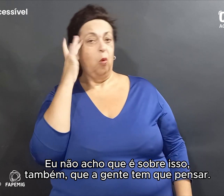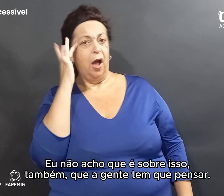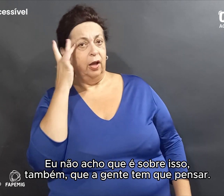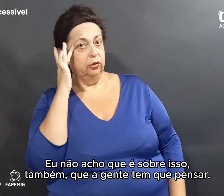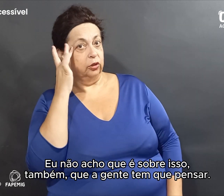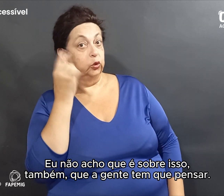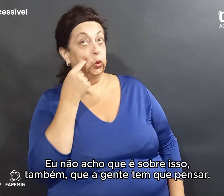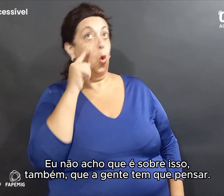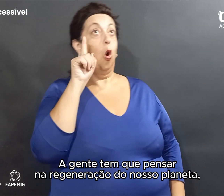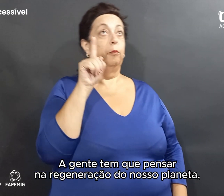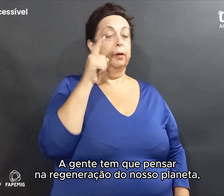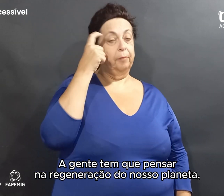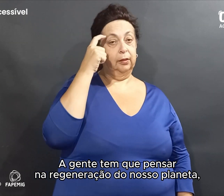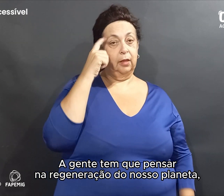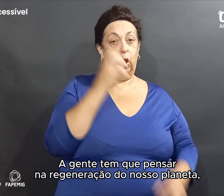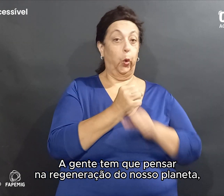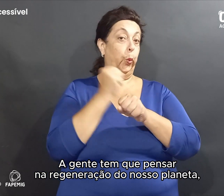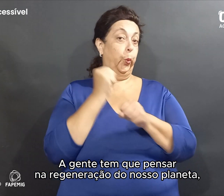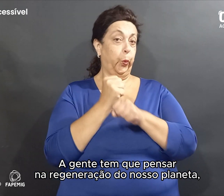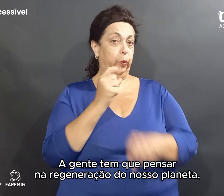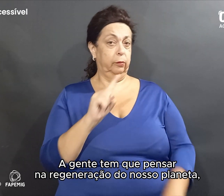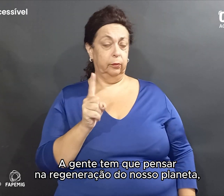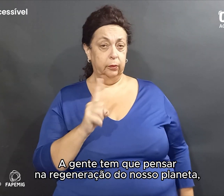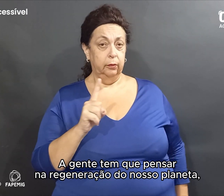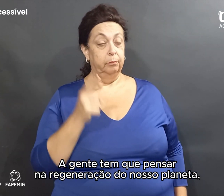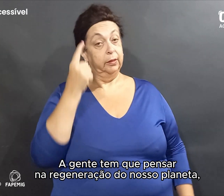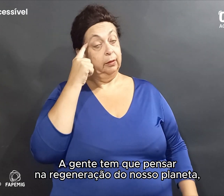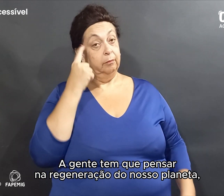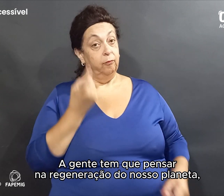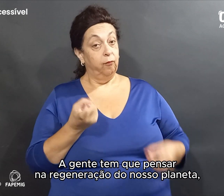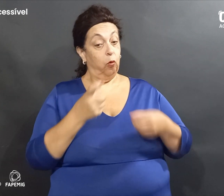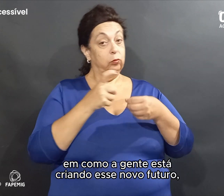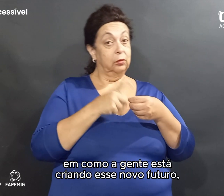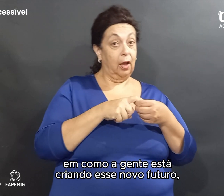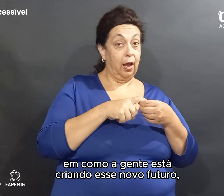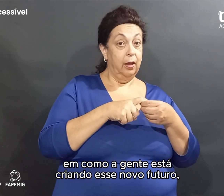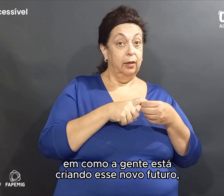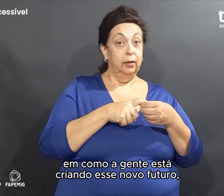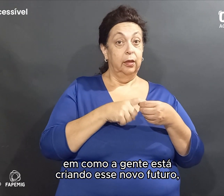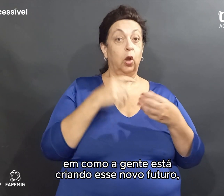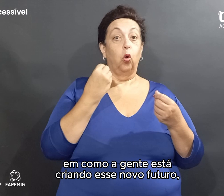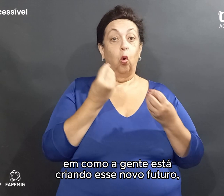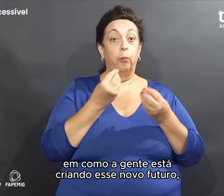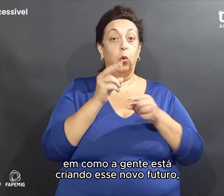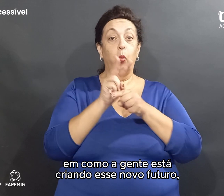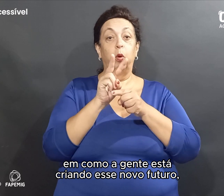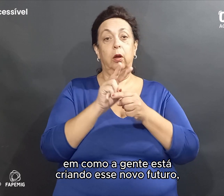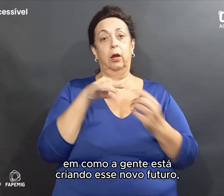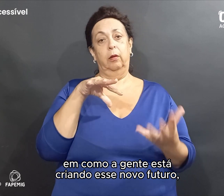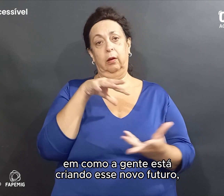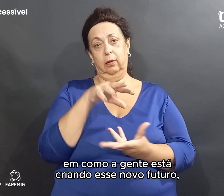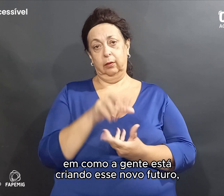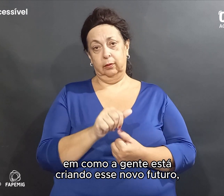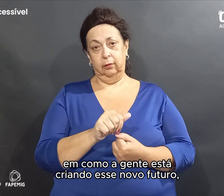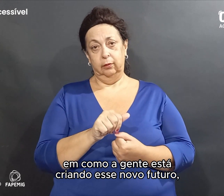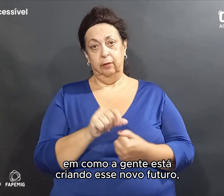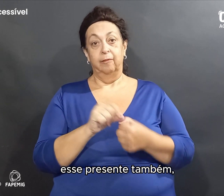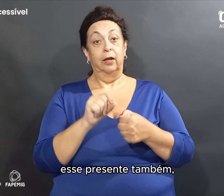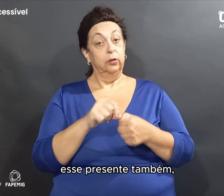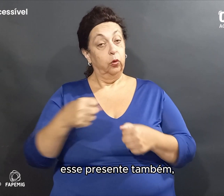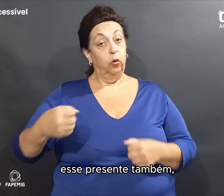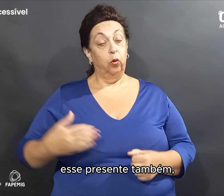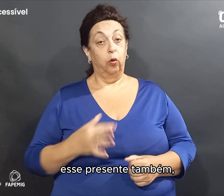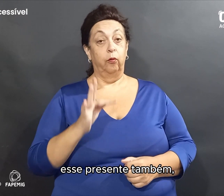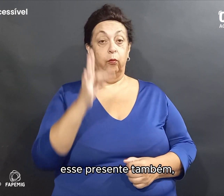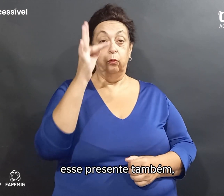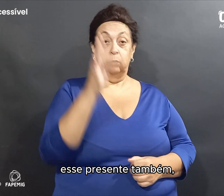isso também que a gente tem que pensar. A gente tem que pensar na regeneração do nosso planeta, em como a gente está criando esse novo futuro,